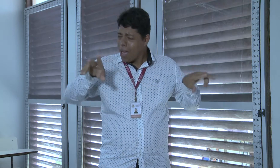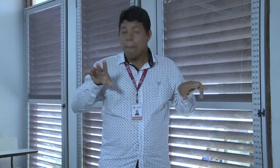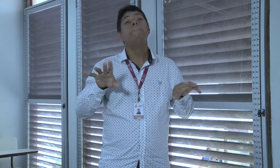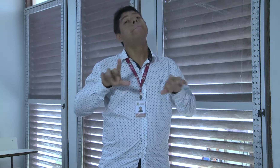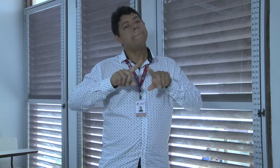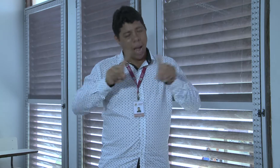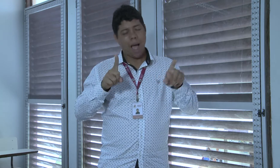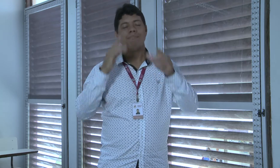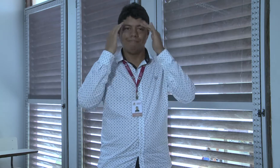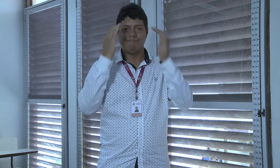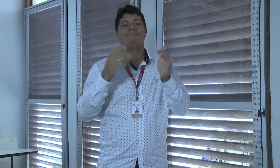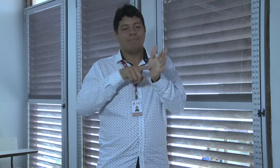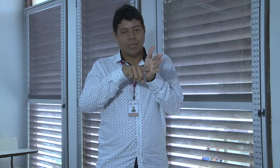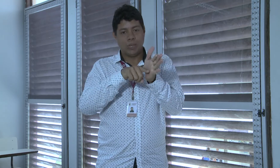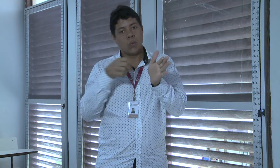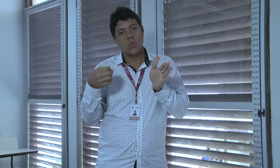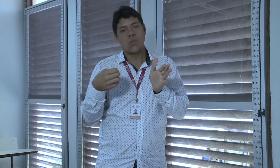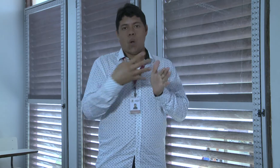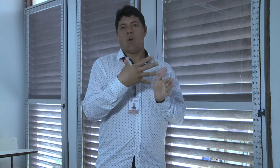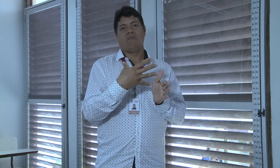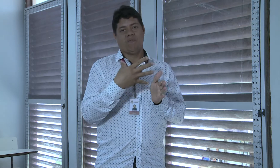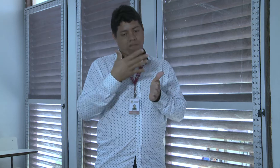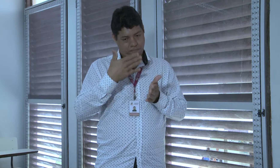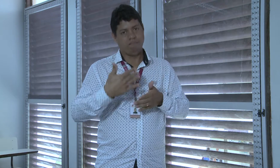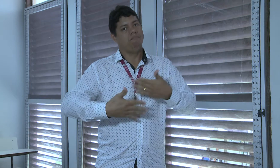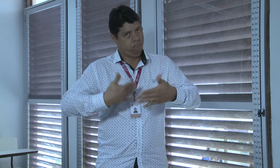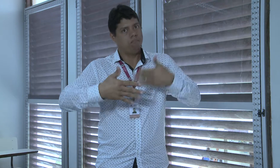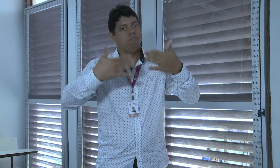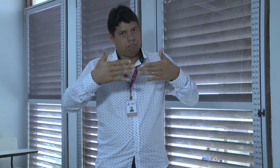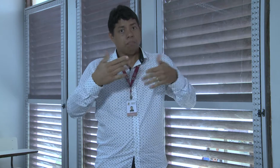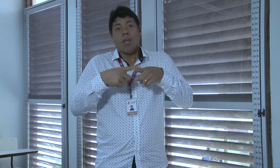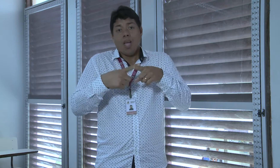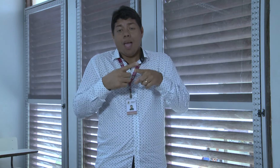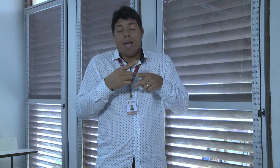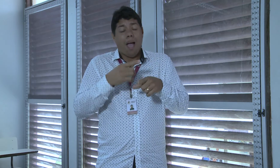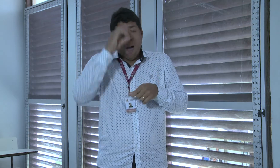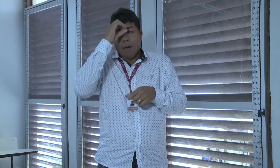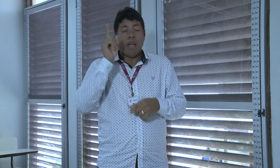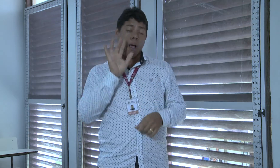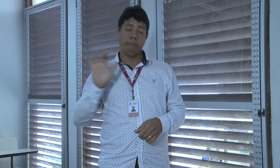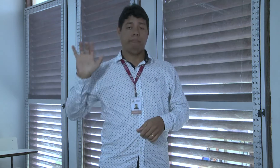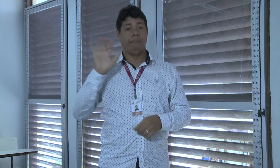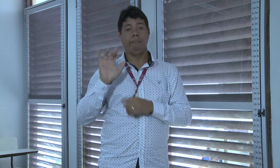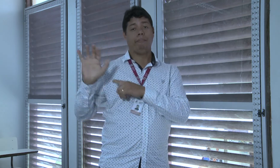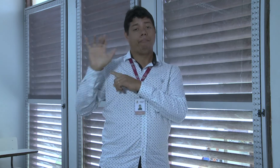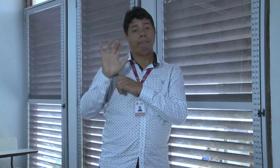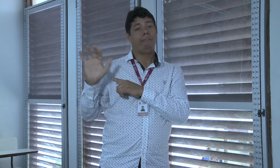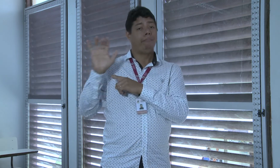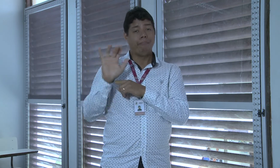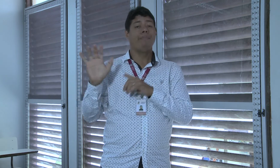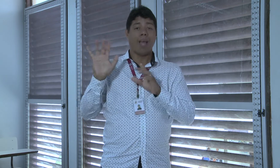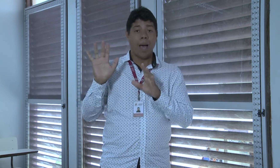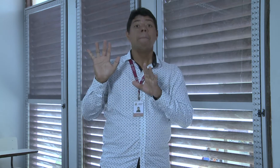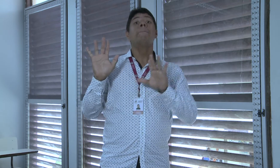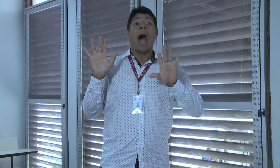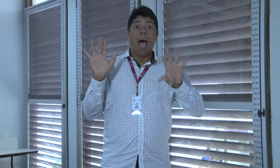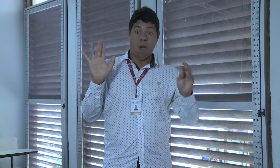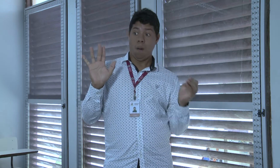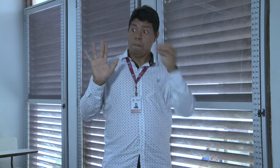linguagem dos surdos também só que existe todo um contexto para que uma nova palavra suja é preciso